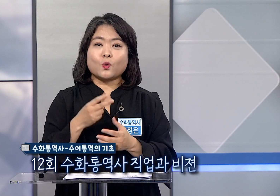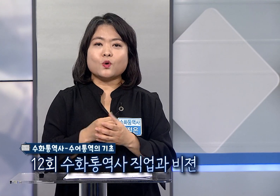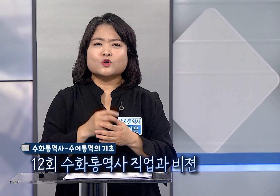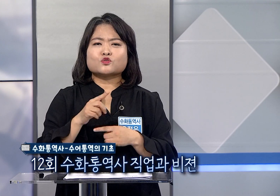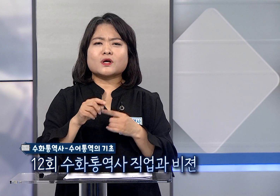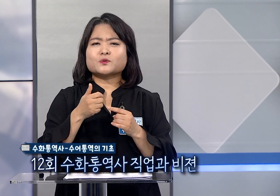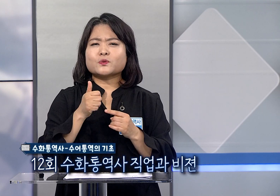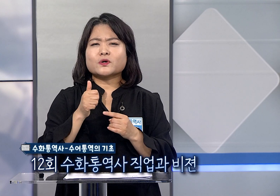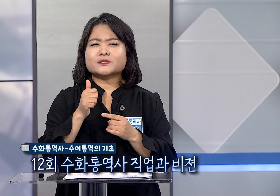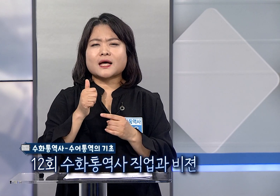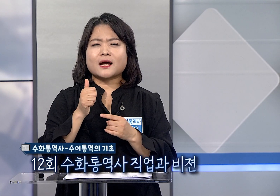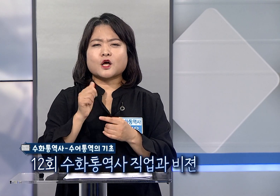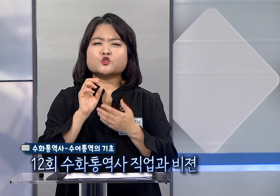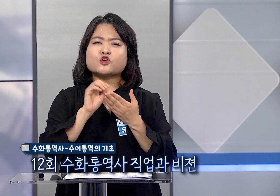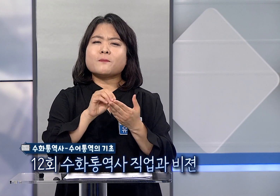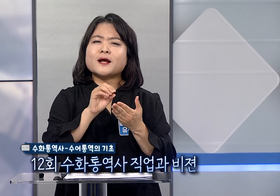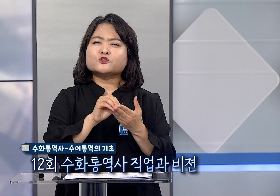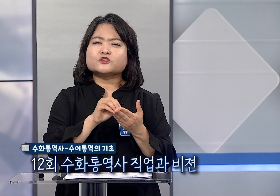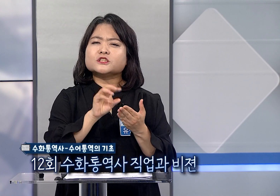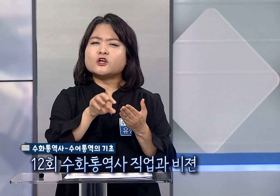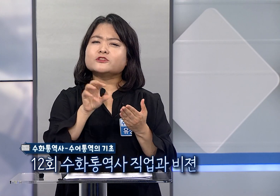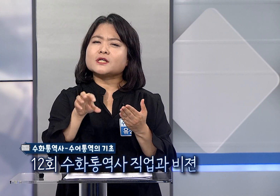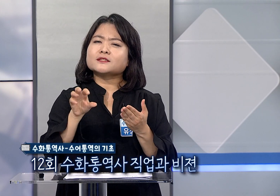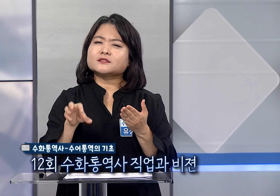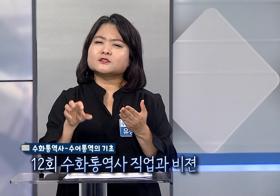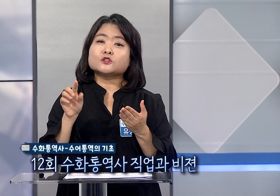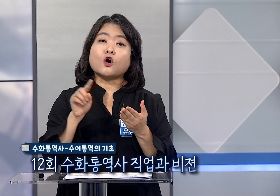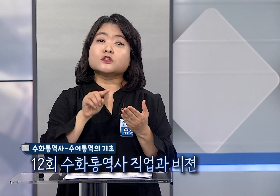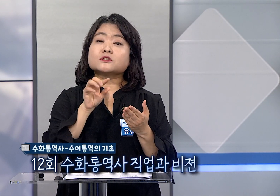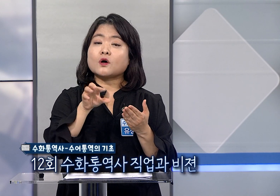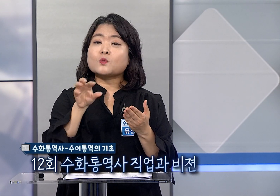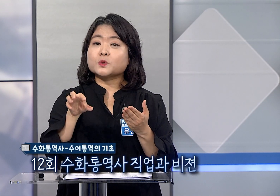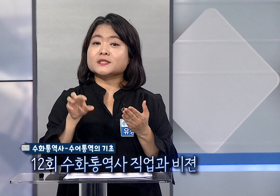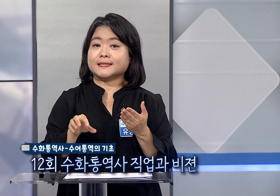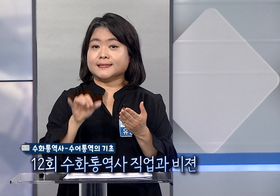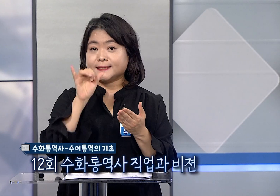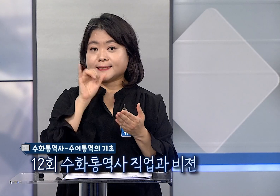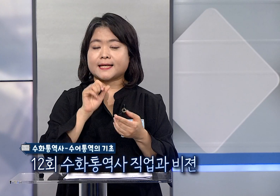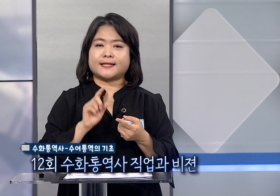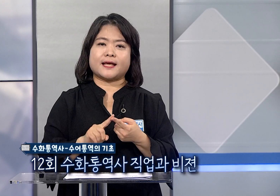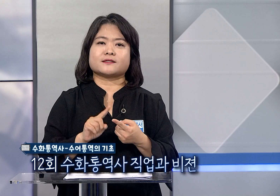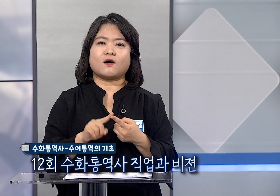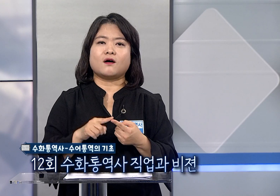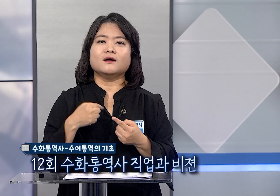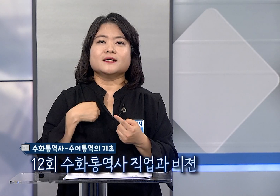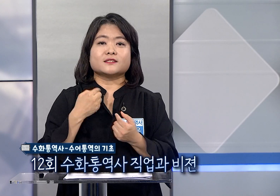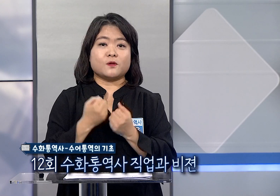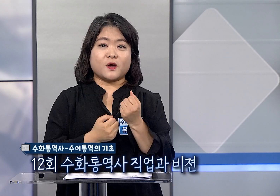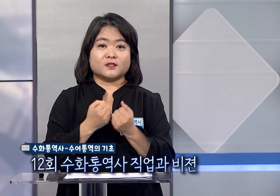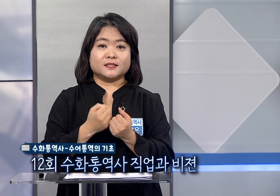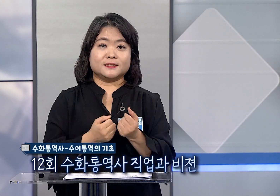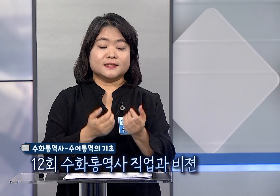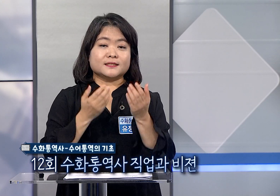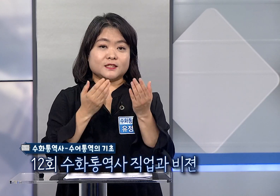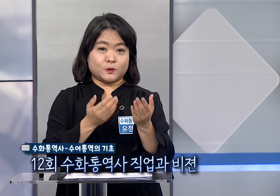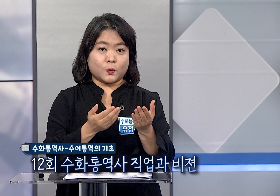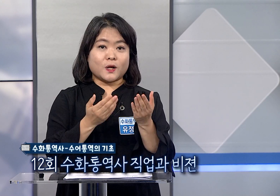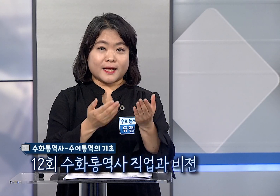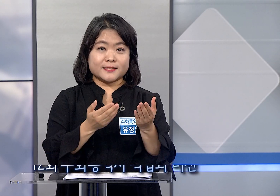또 수화통역사가 취업할 수 있는 현장들은 또 어떤 곳이 있는지에 대해서 설명을 드리도록